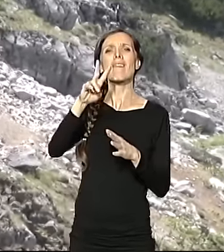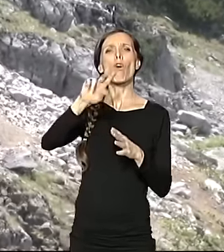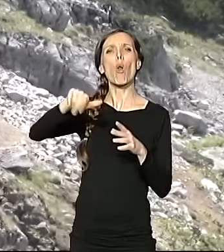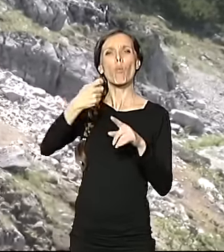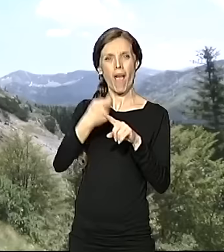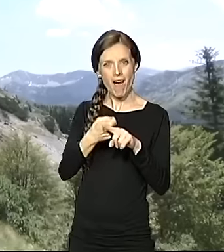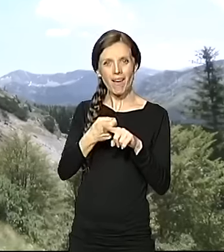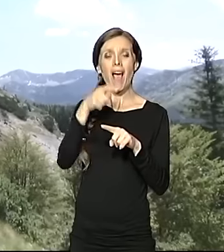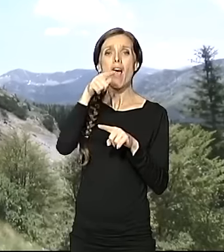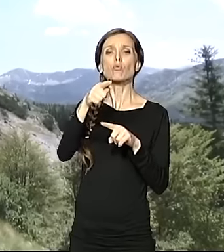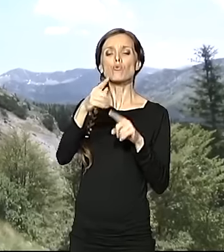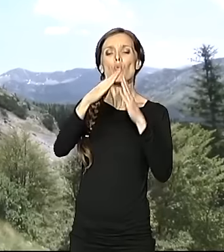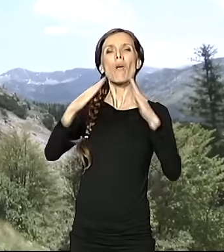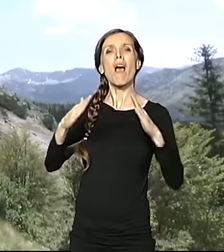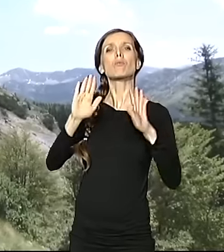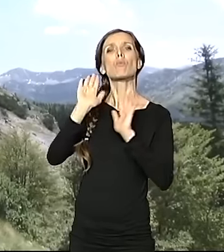Blagoja Komara.